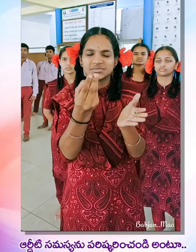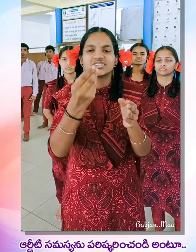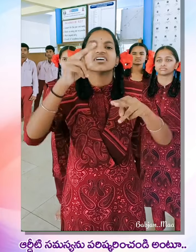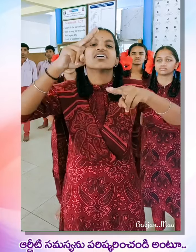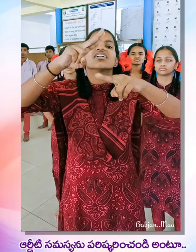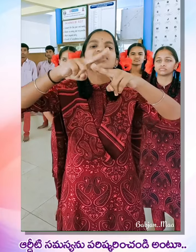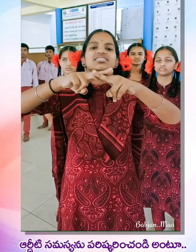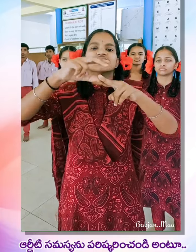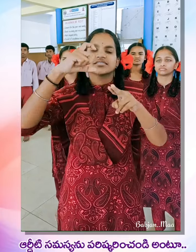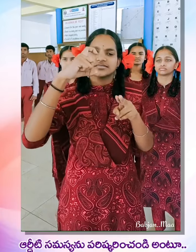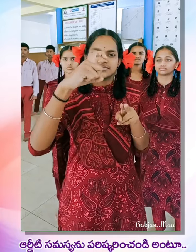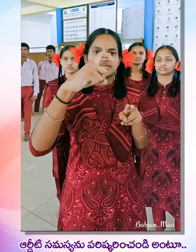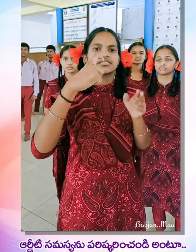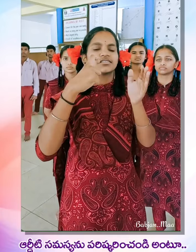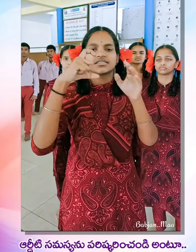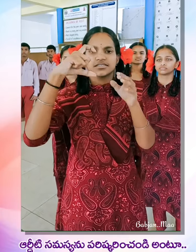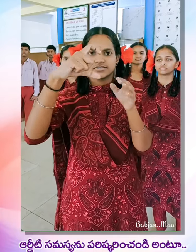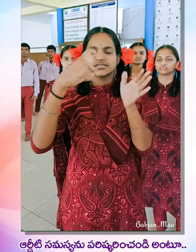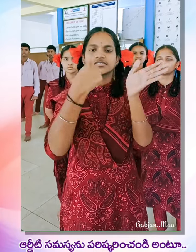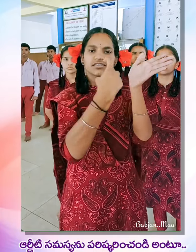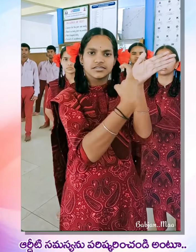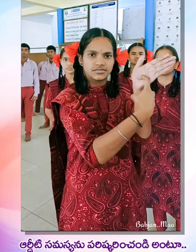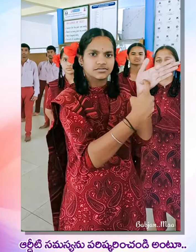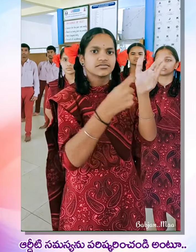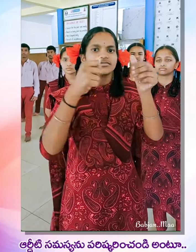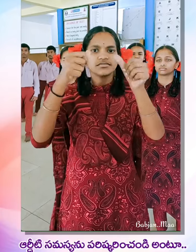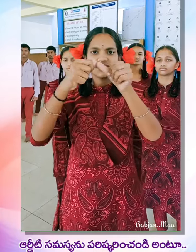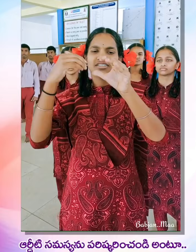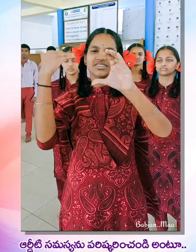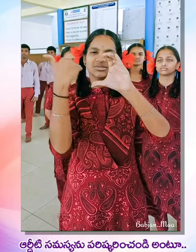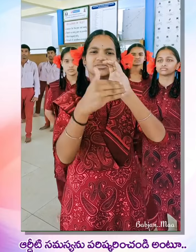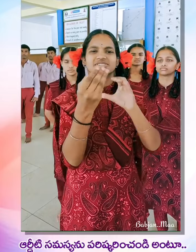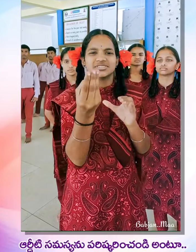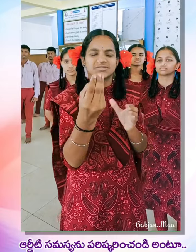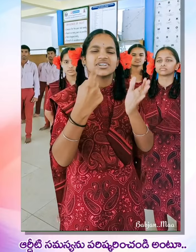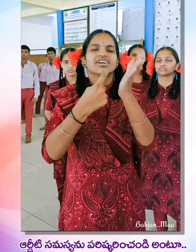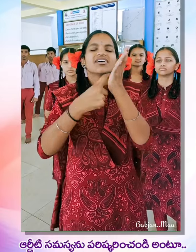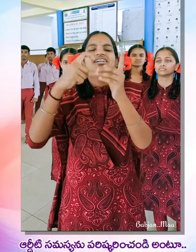వాళ్లను బాగా చూసుకుంటున్న ఆర్డిటి సంస్థ FCRAని